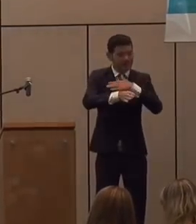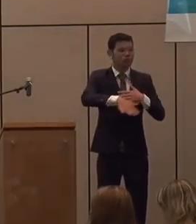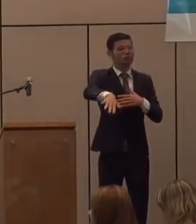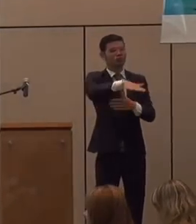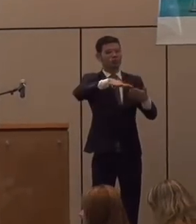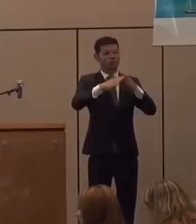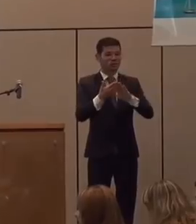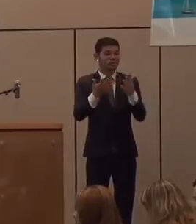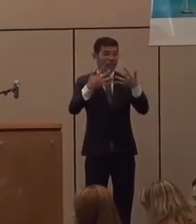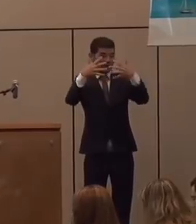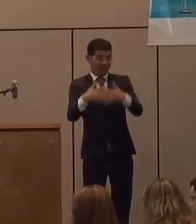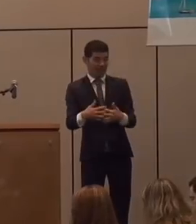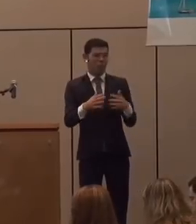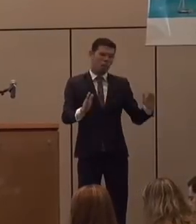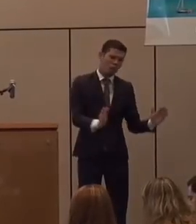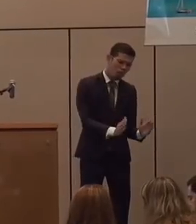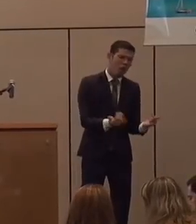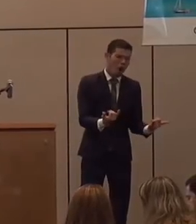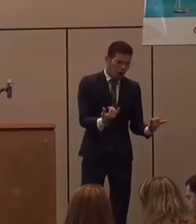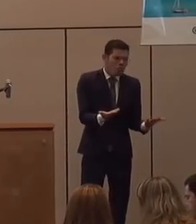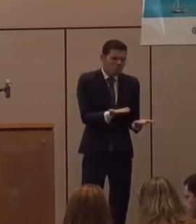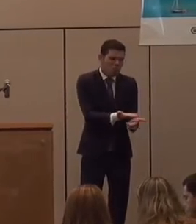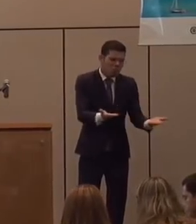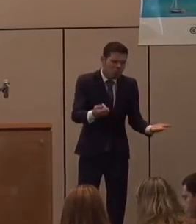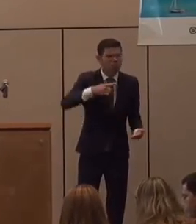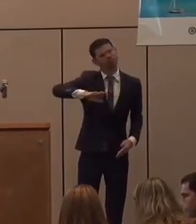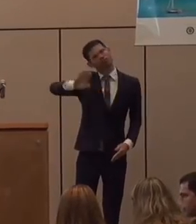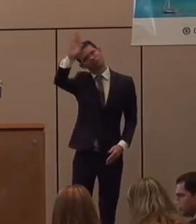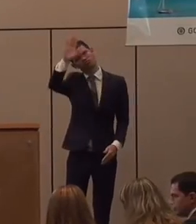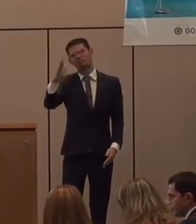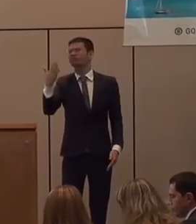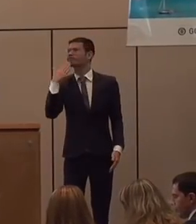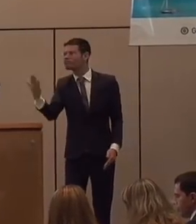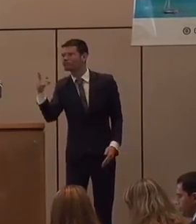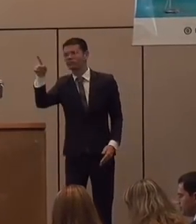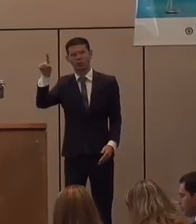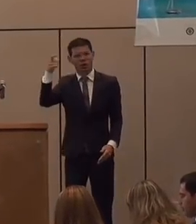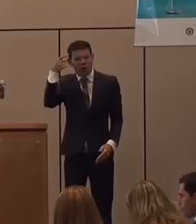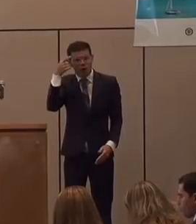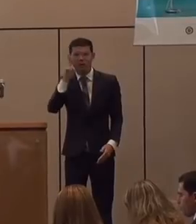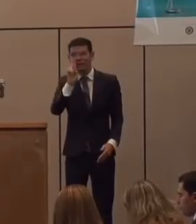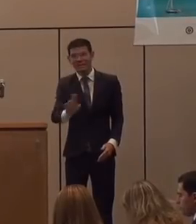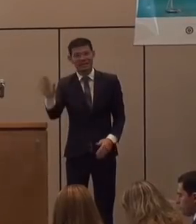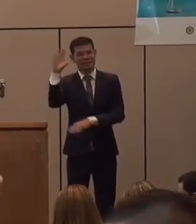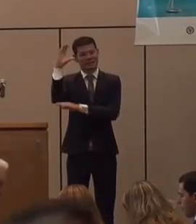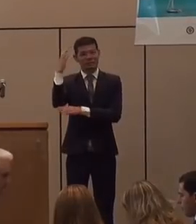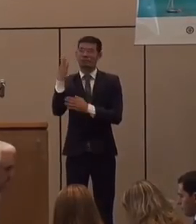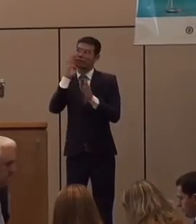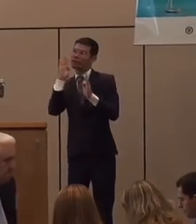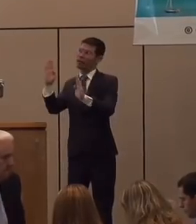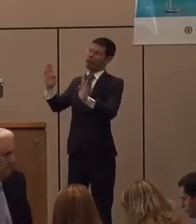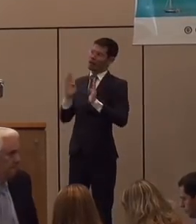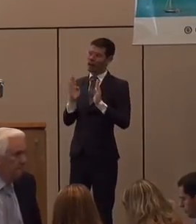municipios incluso pequeños hoy día levantan la mano y dicen gracias al gobierno nacional que le ha prestado la atención no solamente a